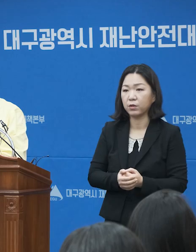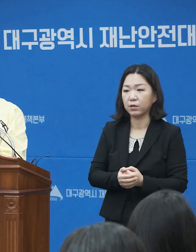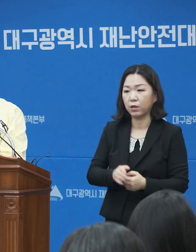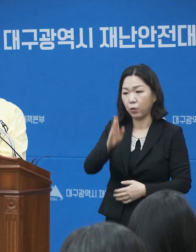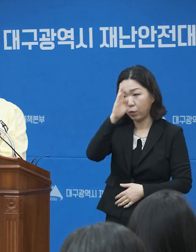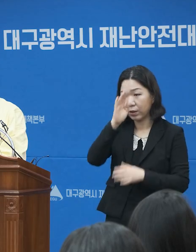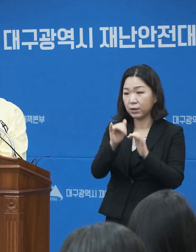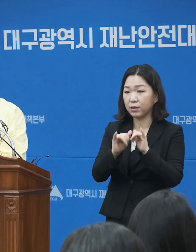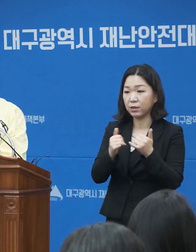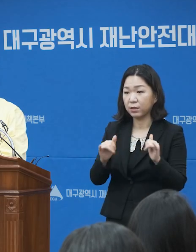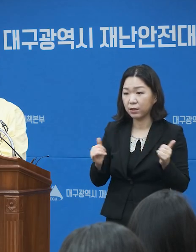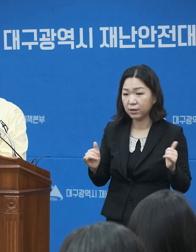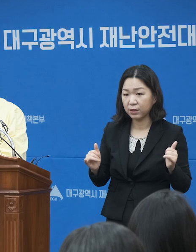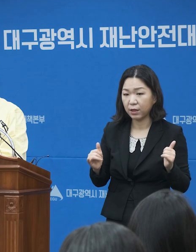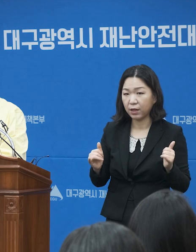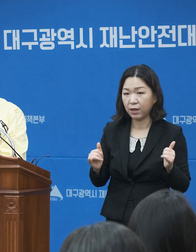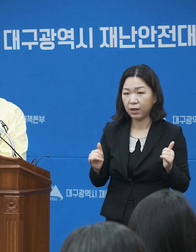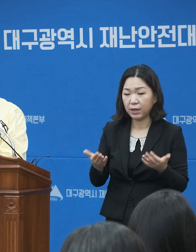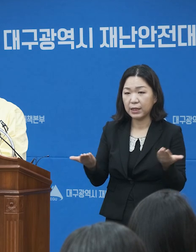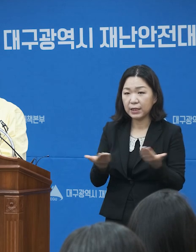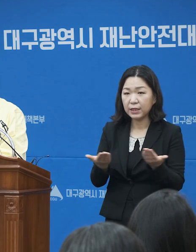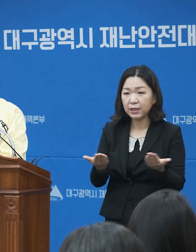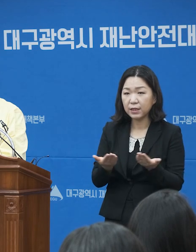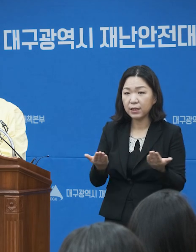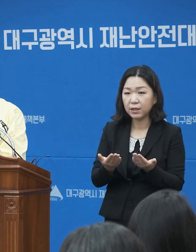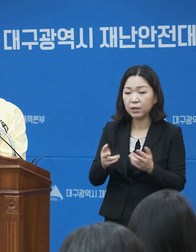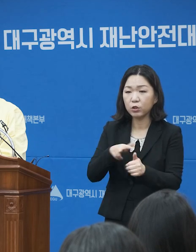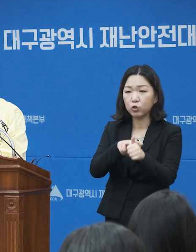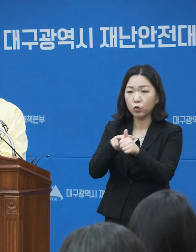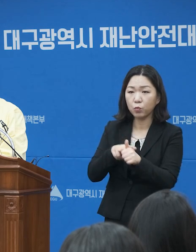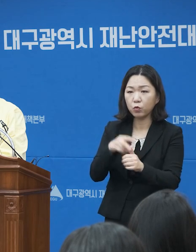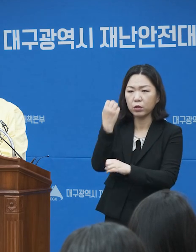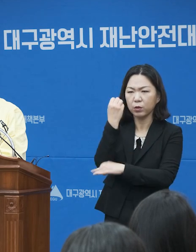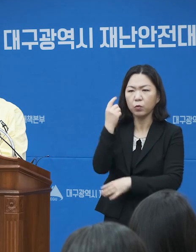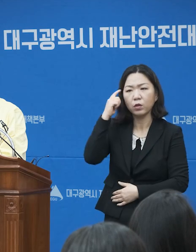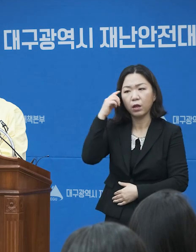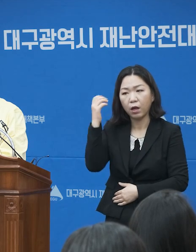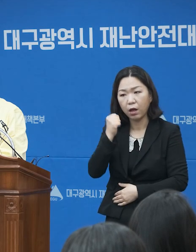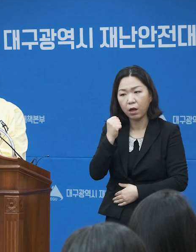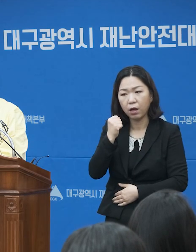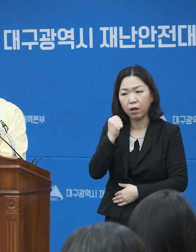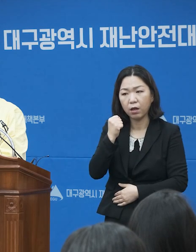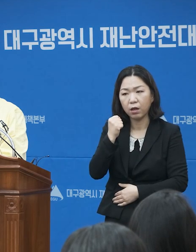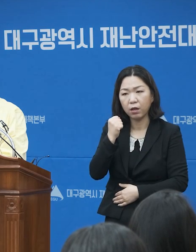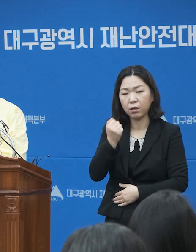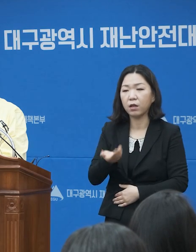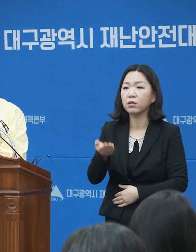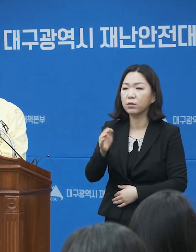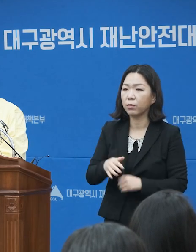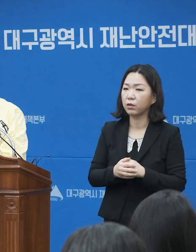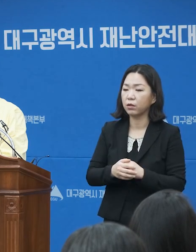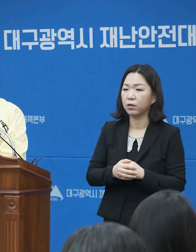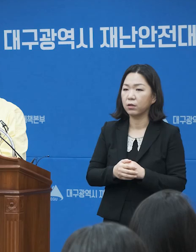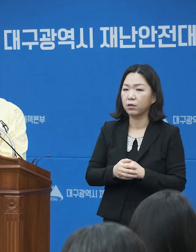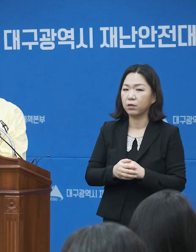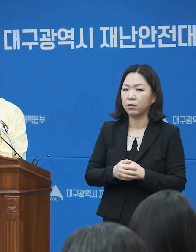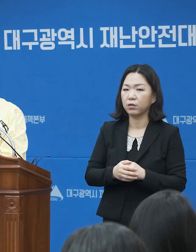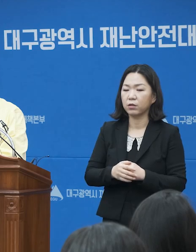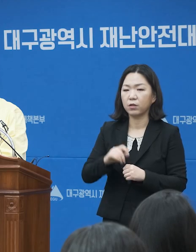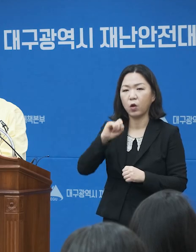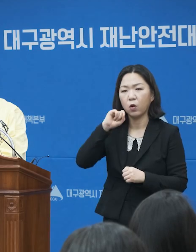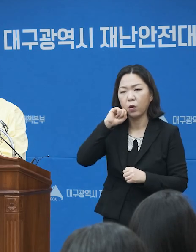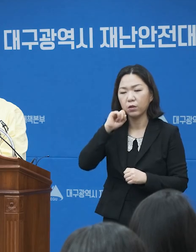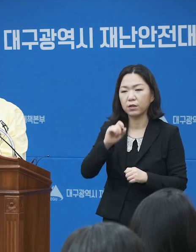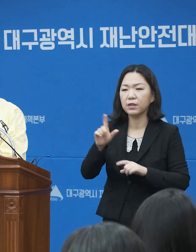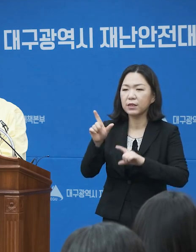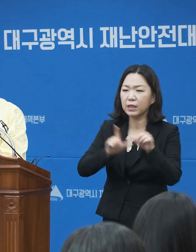어제 그립은 방역대책의 기본이라는 생각이 드는데요. 다만 확진자 폭증에서 경황이 없었다 이렇게 말씀 마시고 어떤